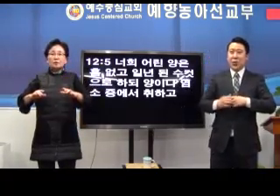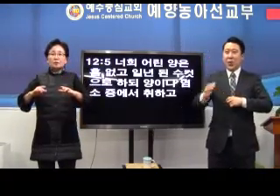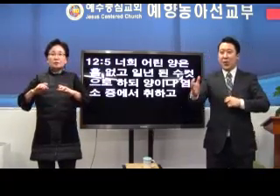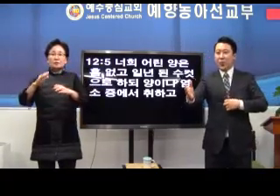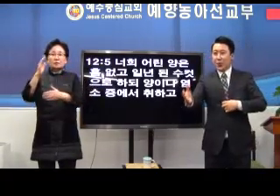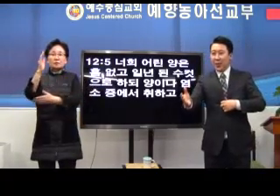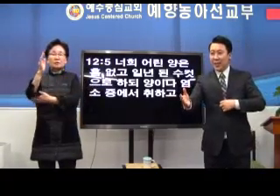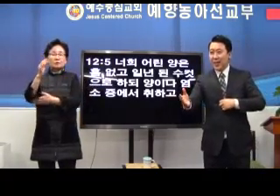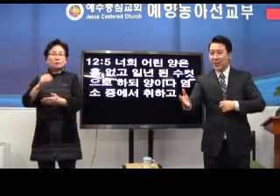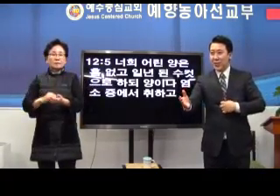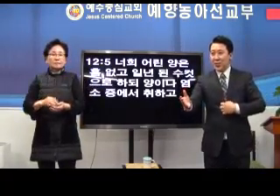저와 여러분들도 마찬가지죠.